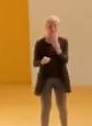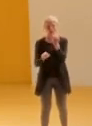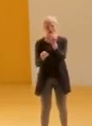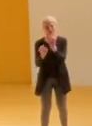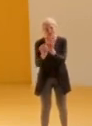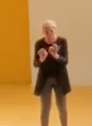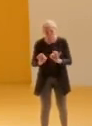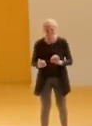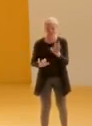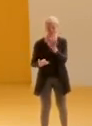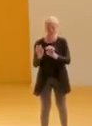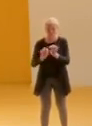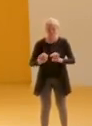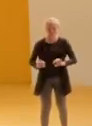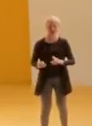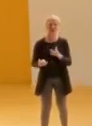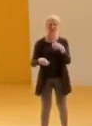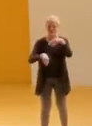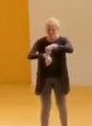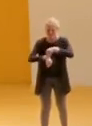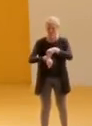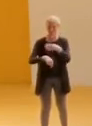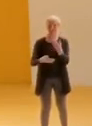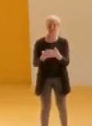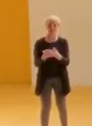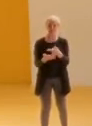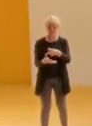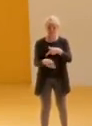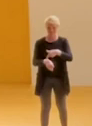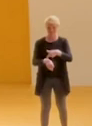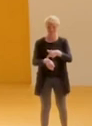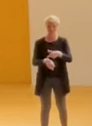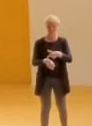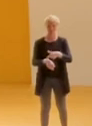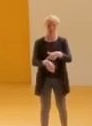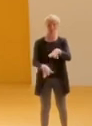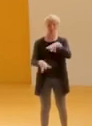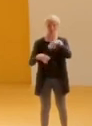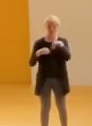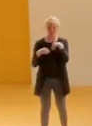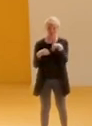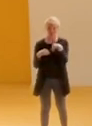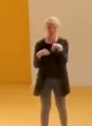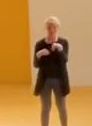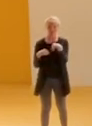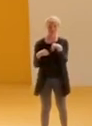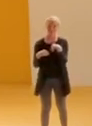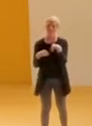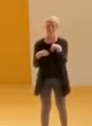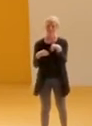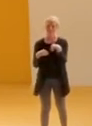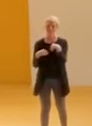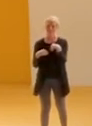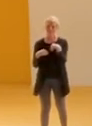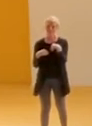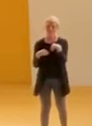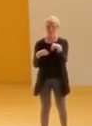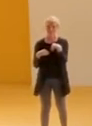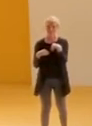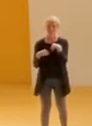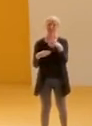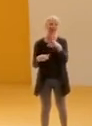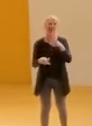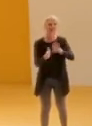ornamenty i żeby taki zegarek uzyskać No to powiedzmy tak zwanego przedstawiciela dla tak zwanego przedstawiciela klasy